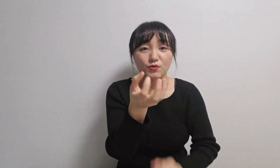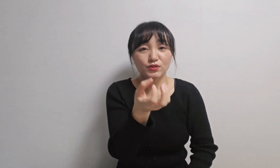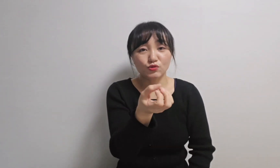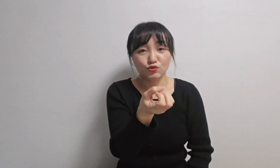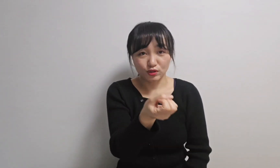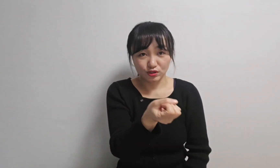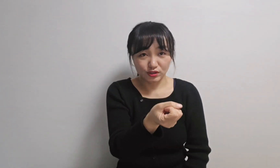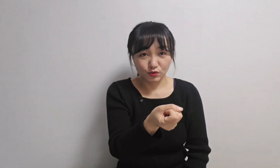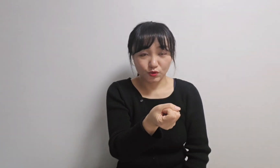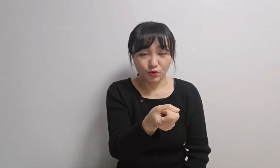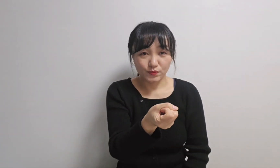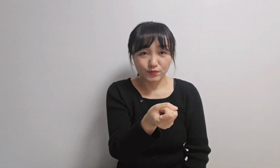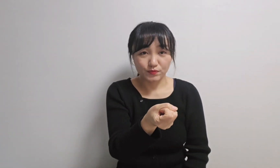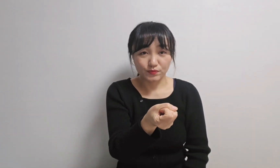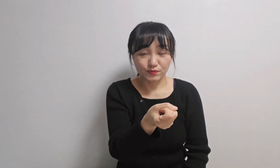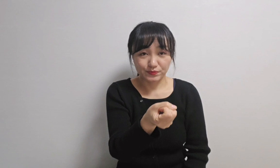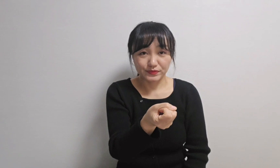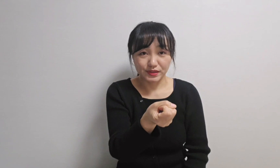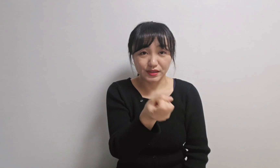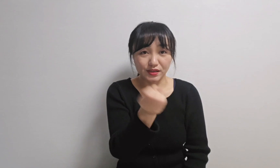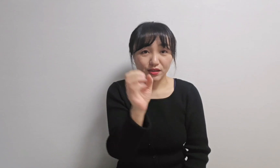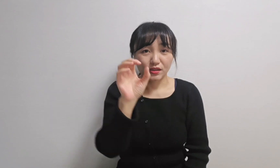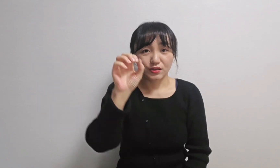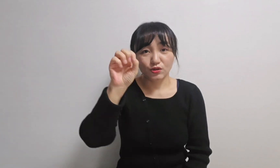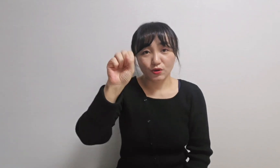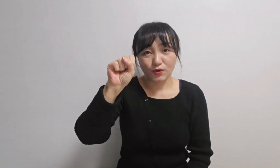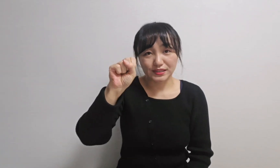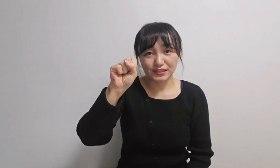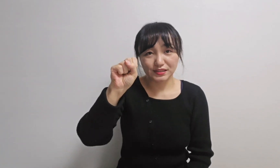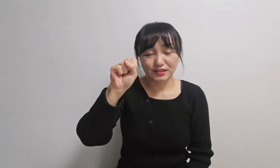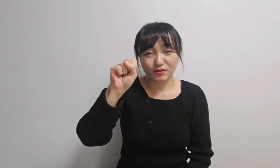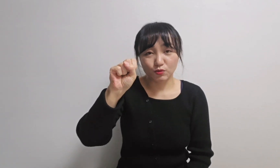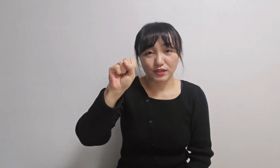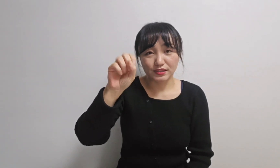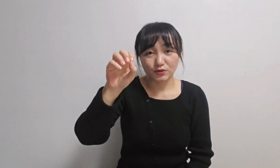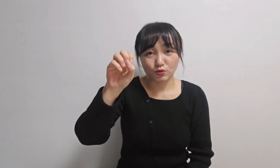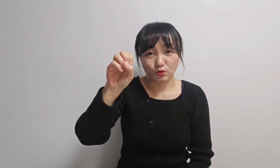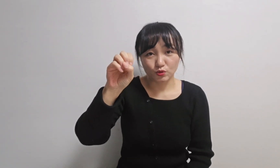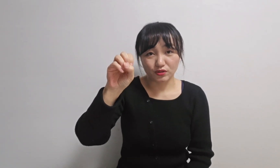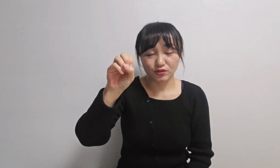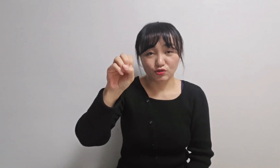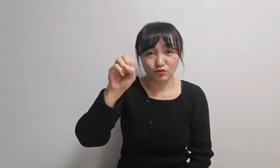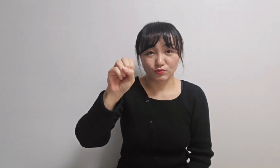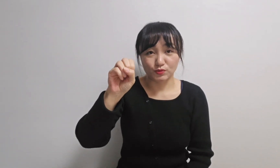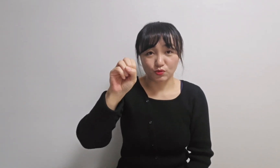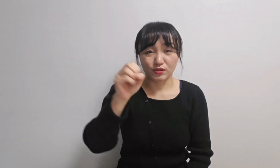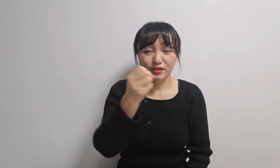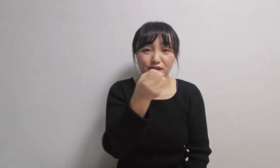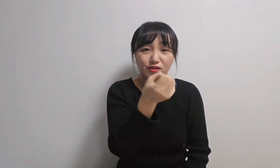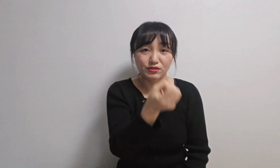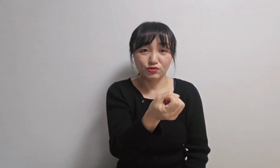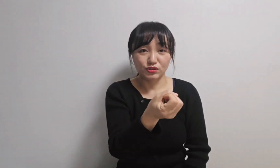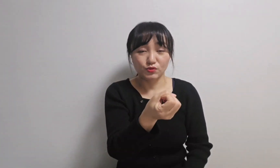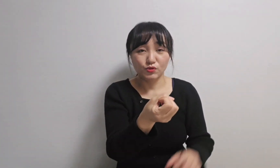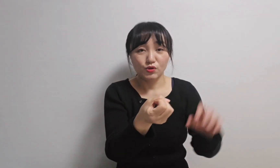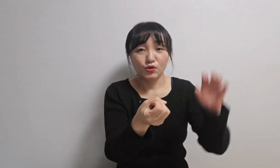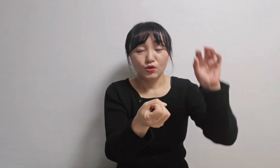왼손 주먹 쥐시고, 이렇게 꽉 쥐기도 보다는 이 정도 이렇게 쥐어주시면 좋을 것 같아요. 주시고